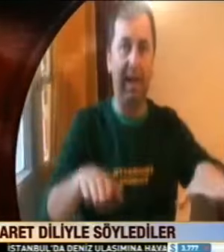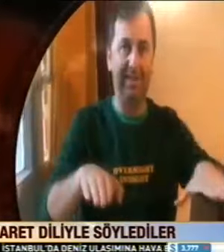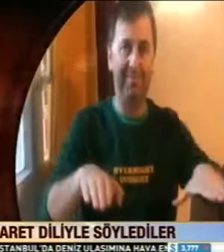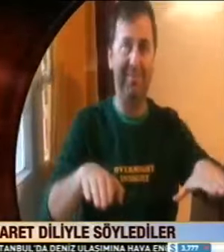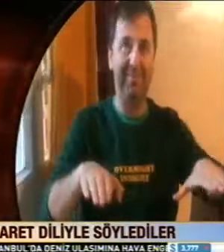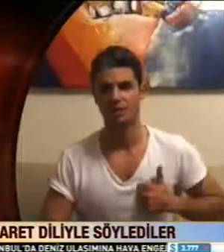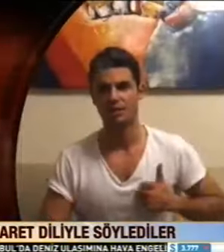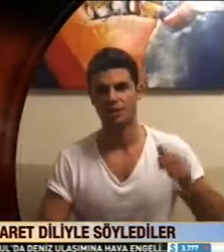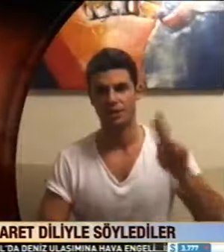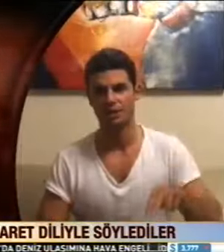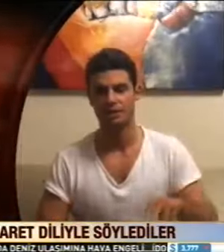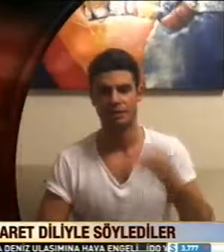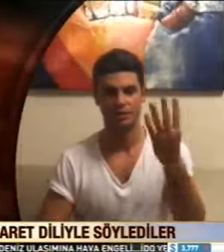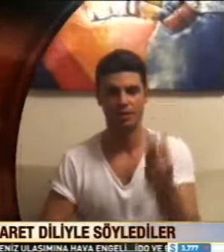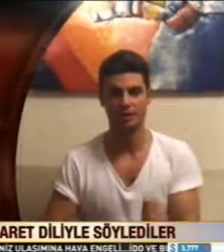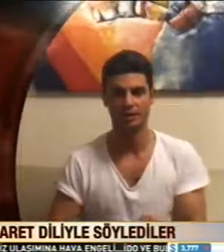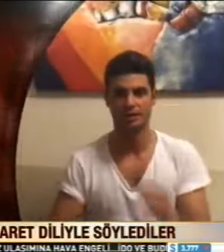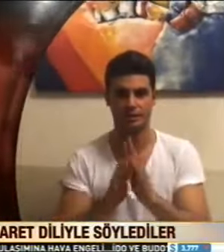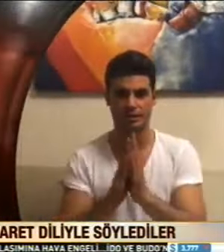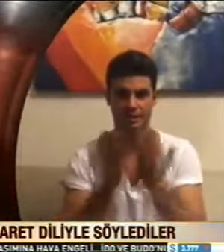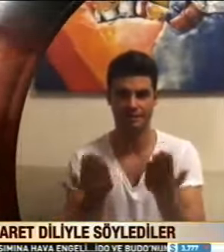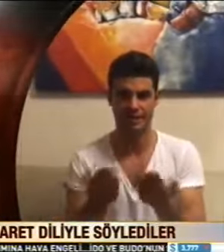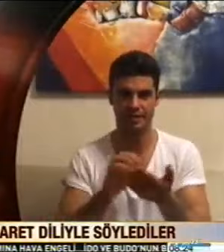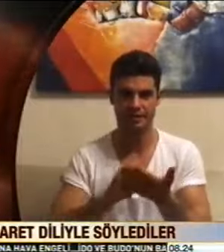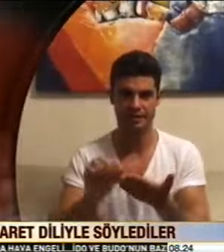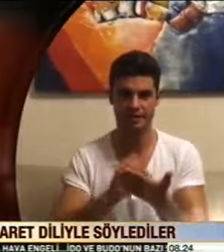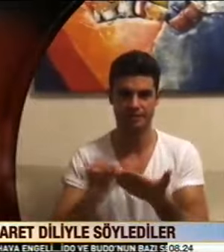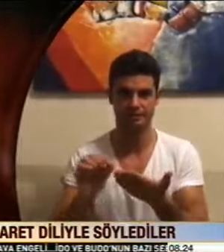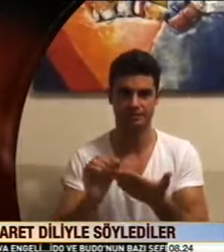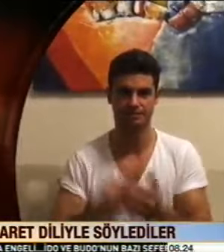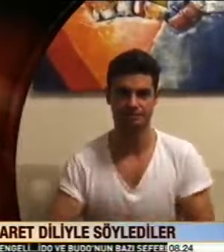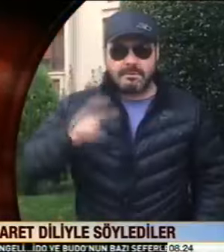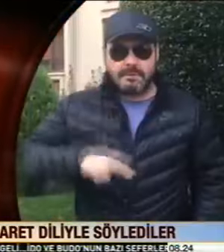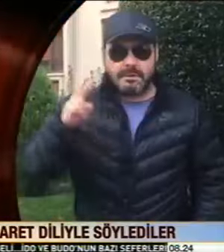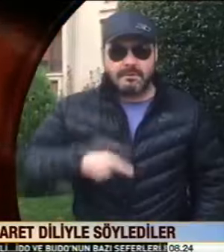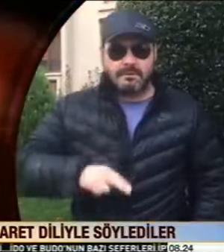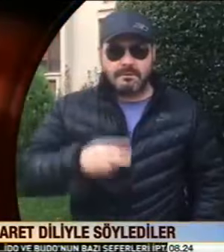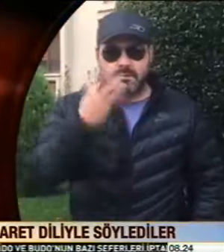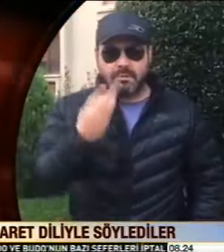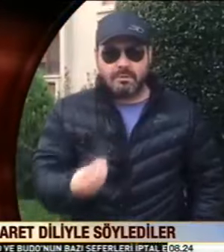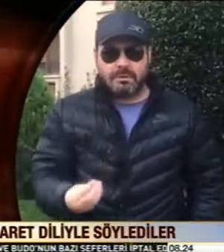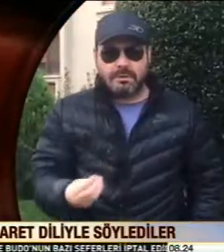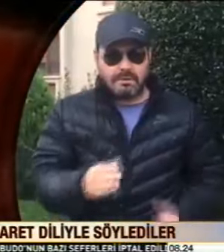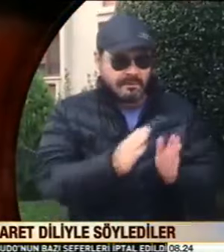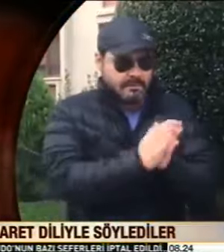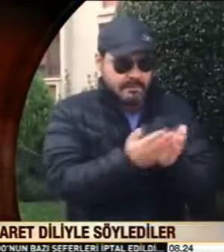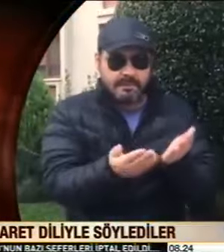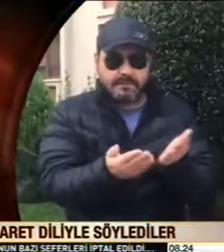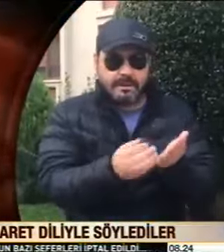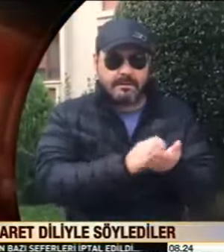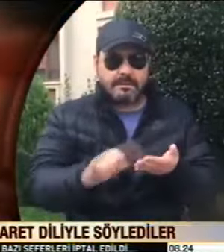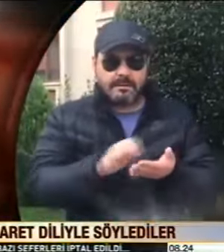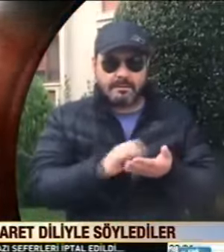kaldım, Şehit odanları deftere yazdım, Şehit odanları